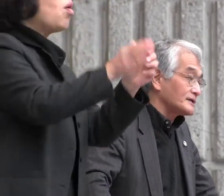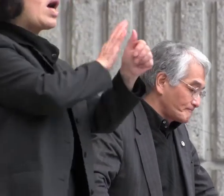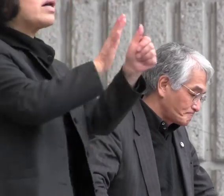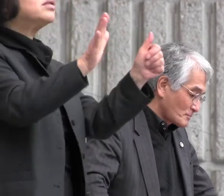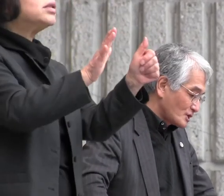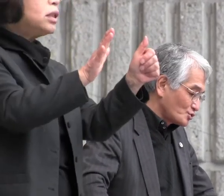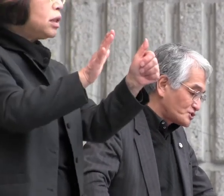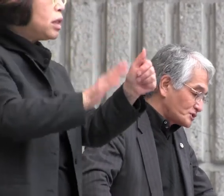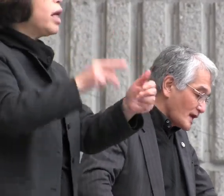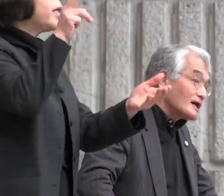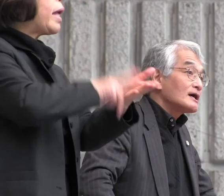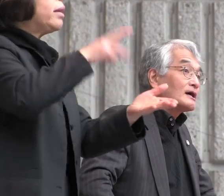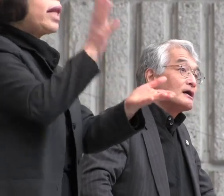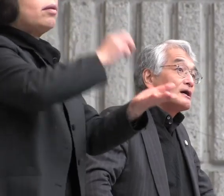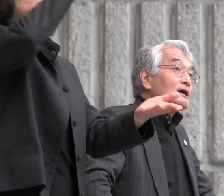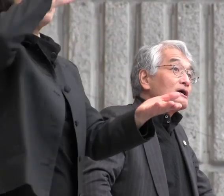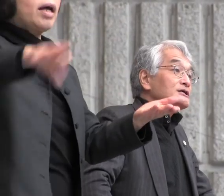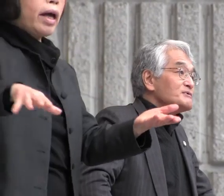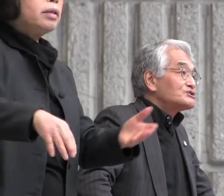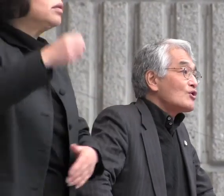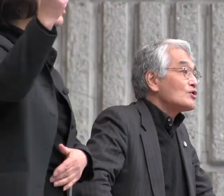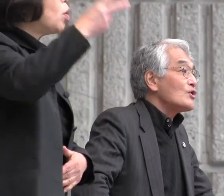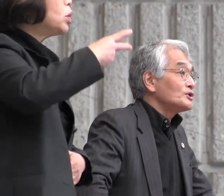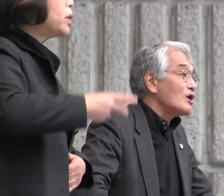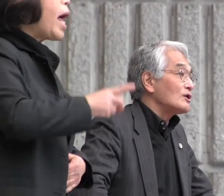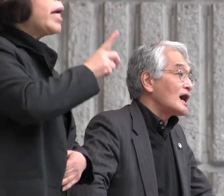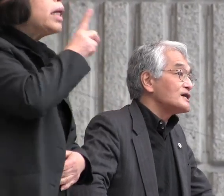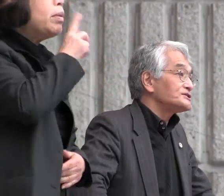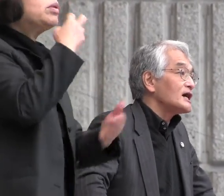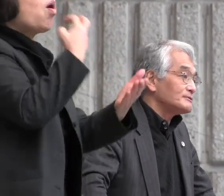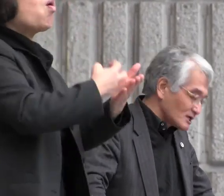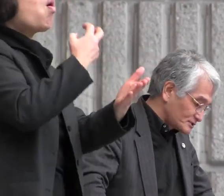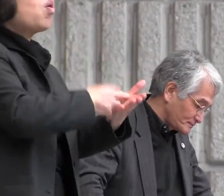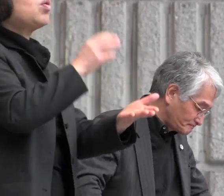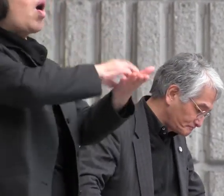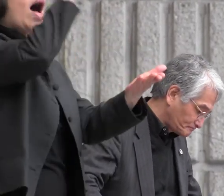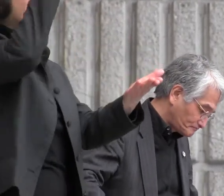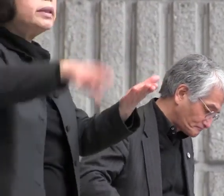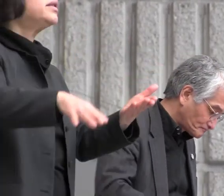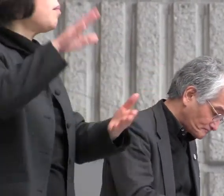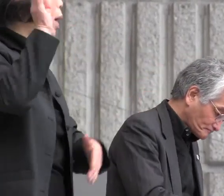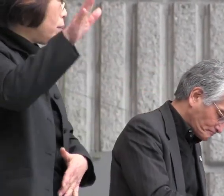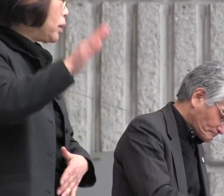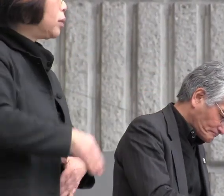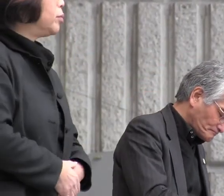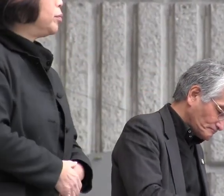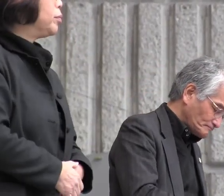撤回、そして秘密保護の廃止であります。